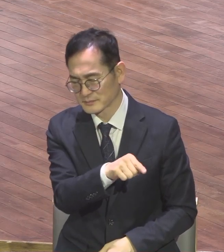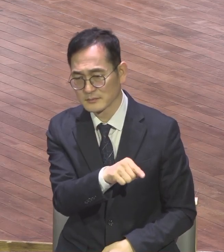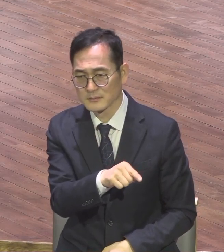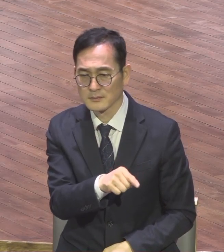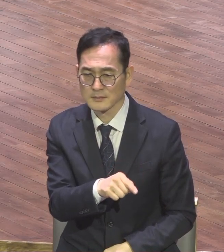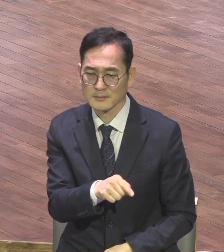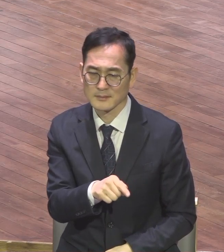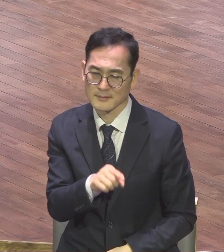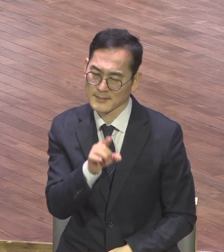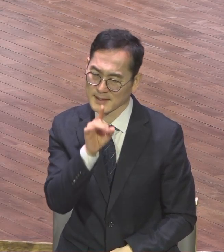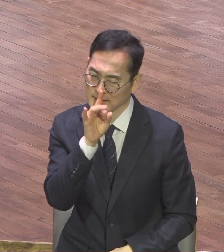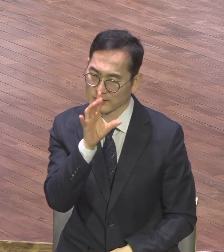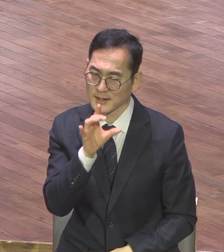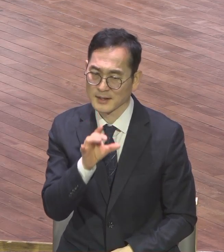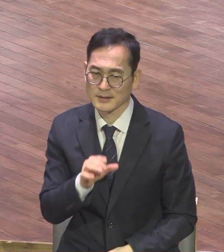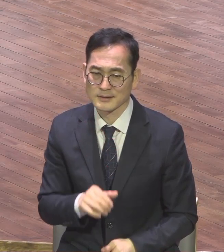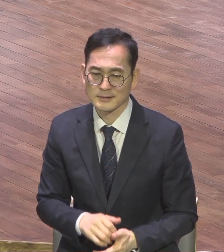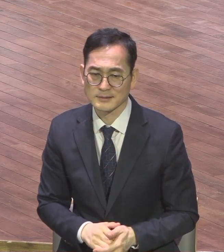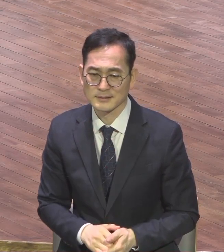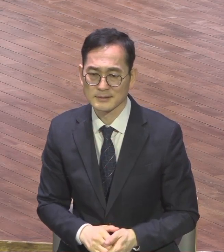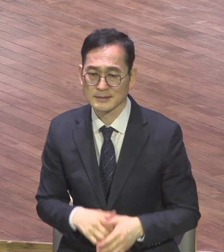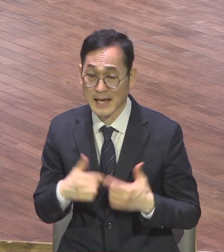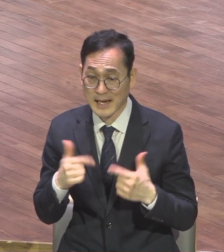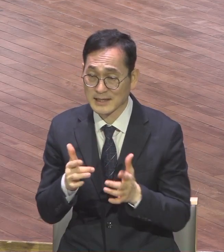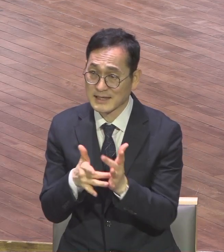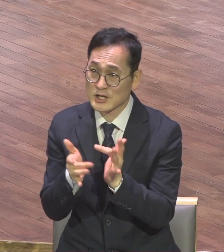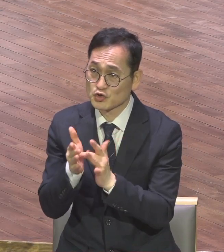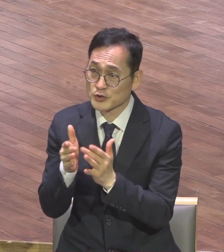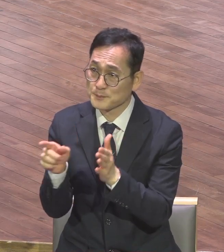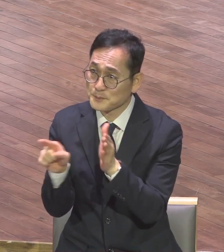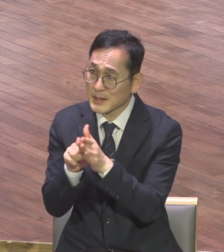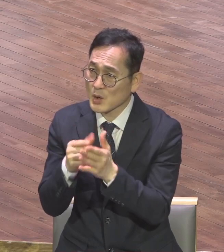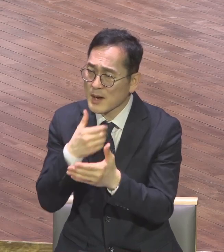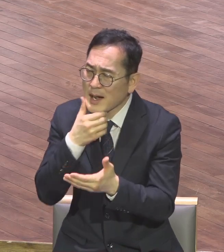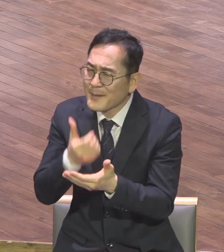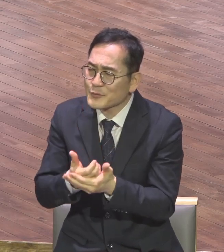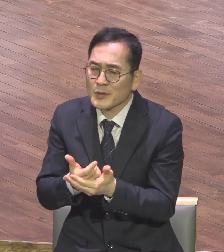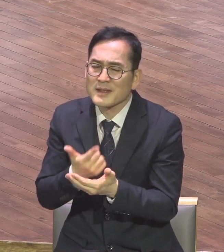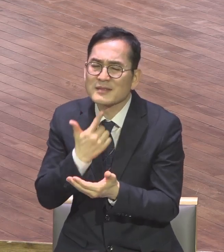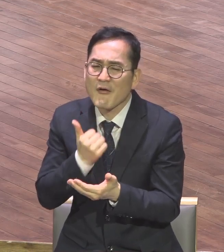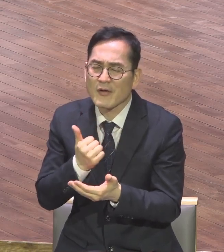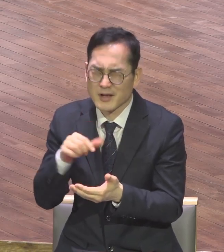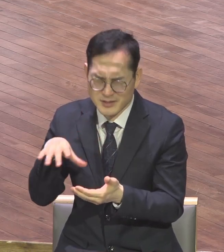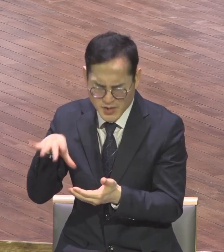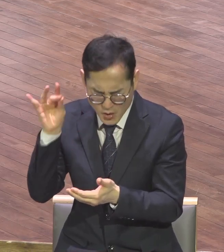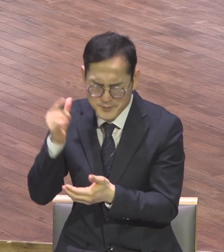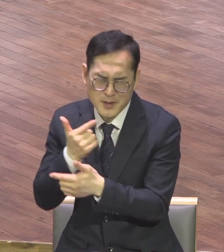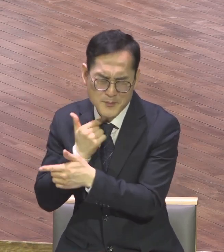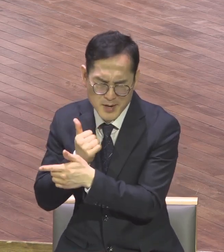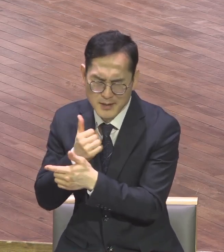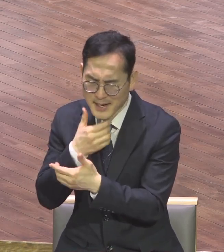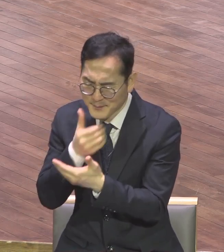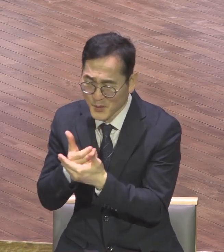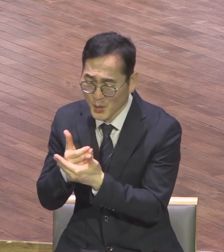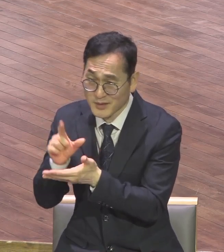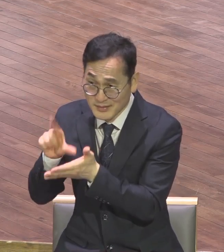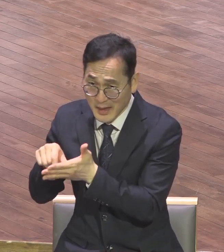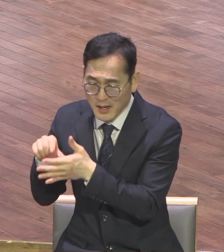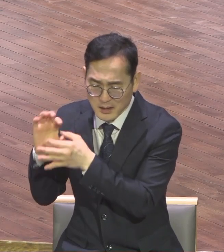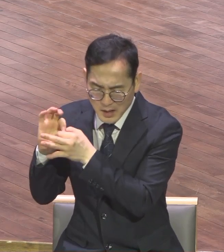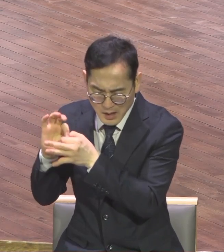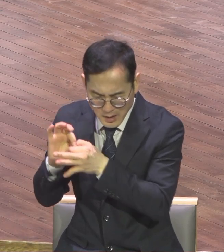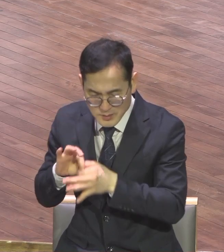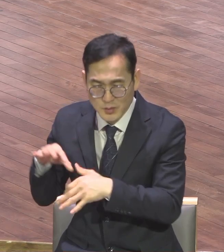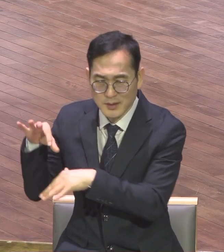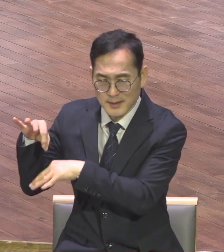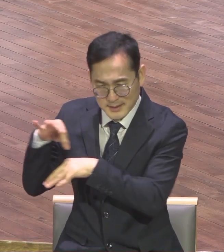여러분 언제나 오늘 예수 처음 믿은 것처럼, 오늘 구원 처음 받은 것처럼, 오늘 전도자 처음 된 것처럼. 아멘.